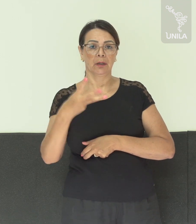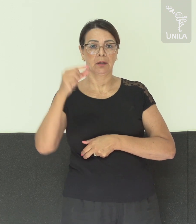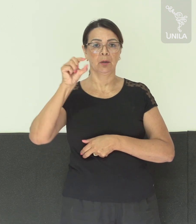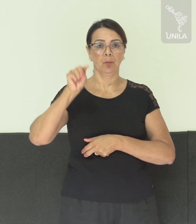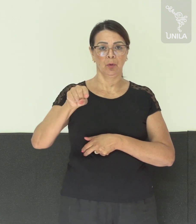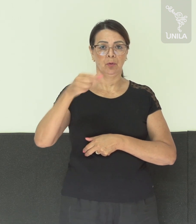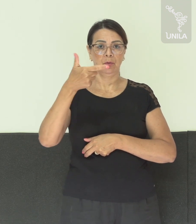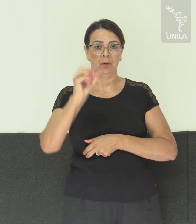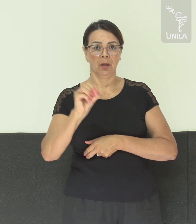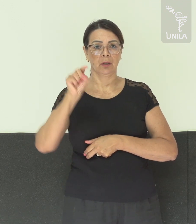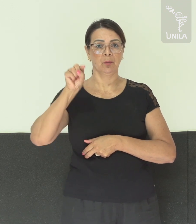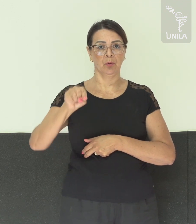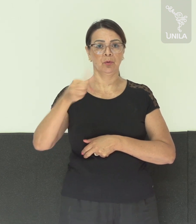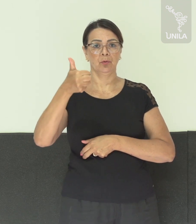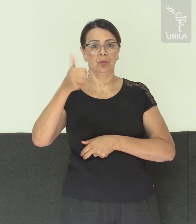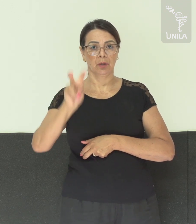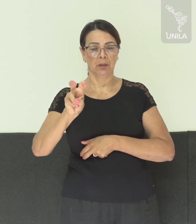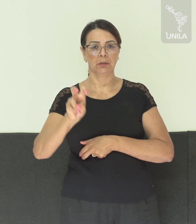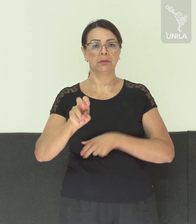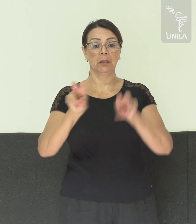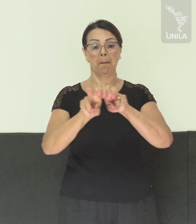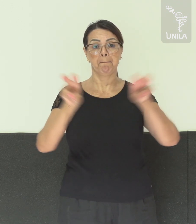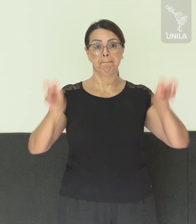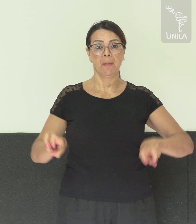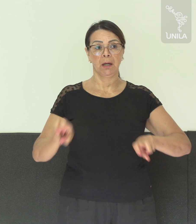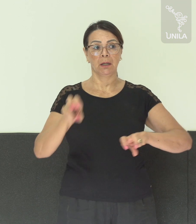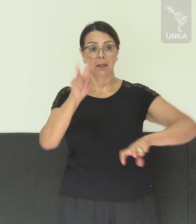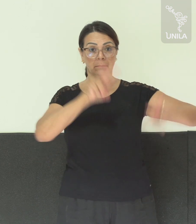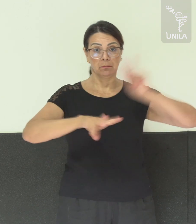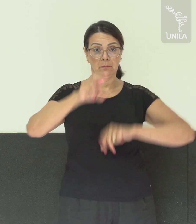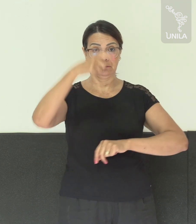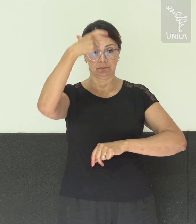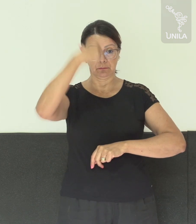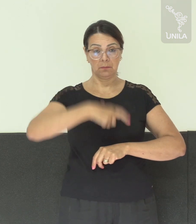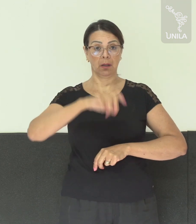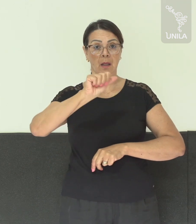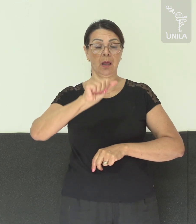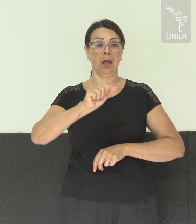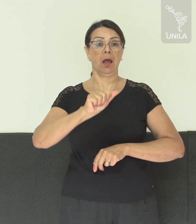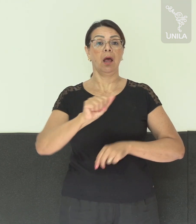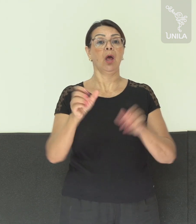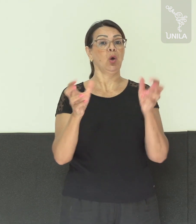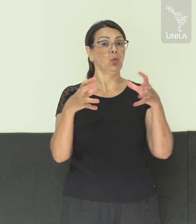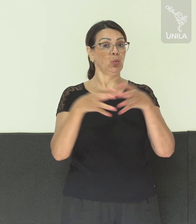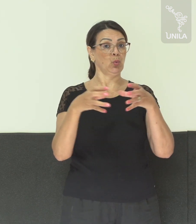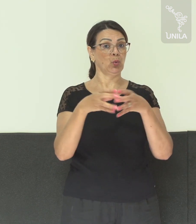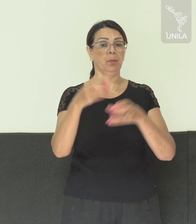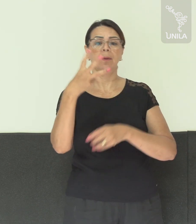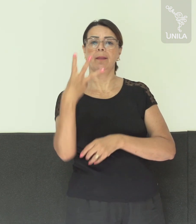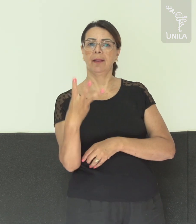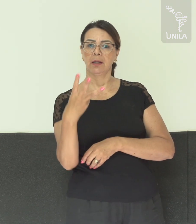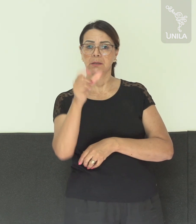7.3.10.15. A banca de validação da autodeclaração étnico-racial será composta por, no mínimo,